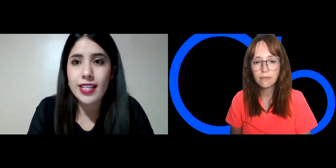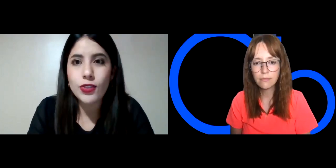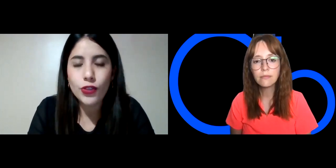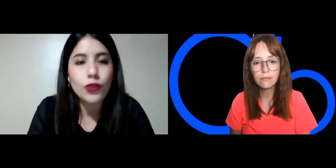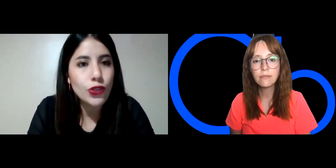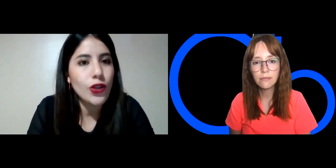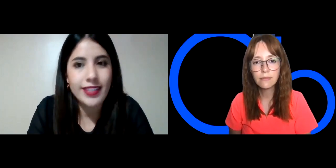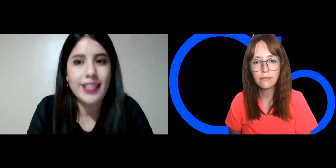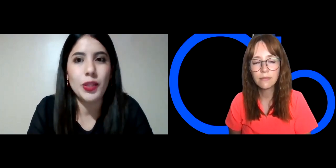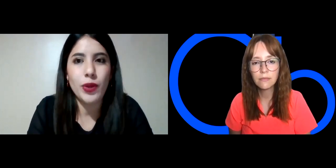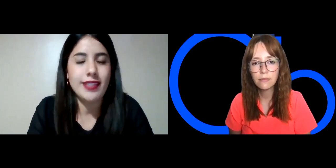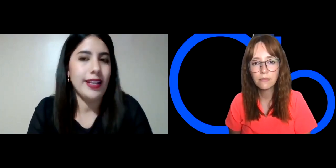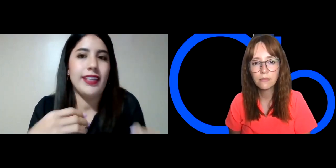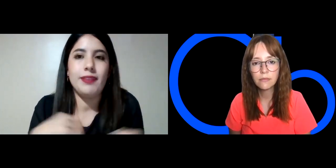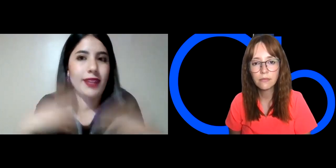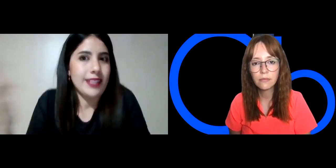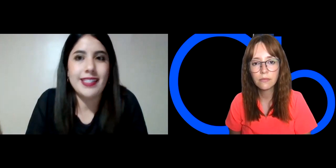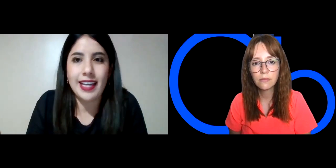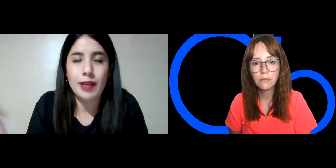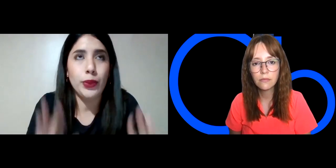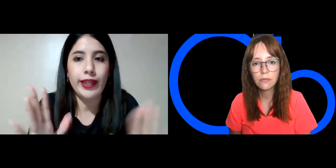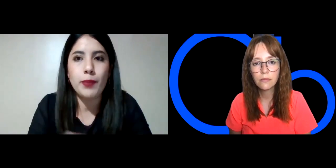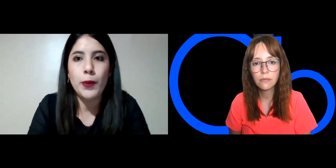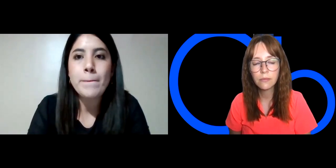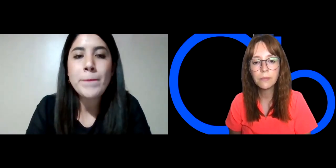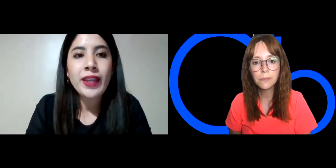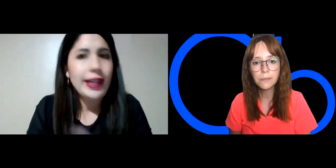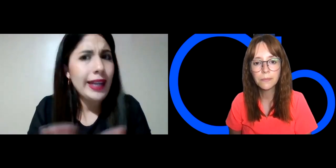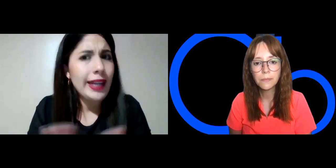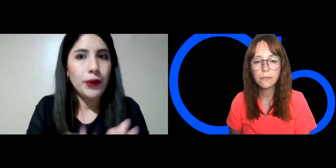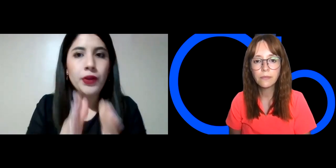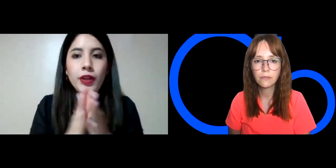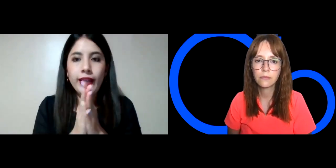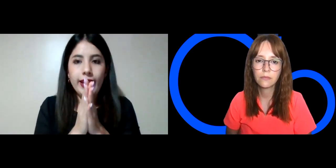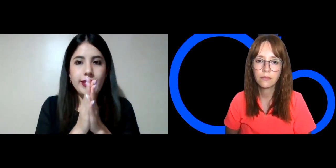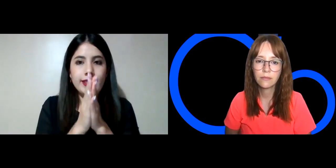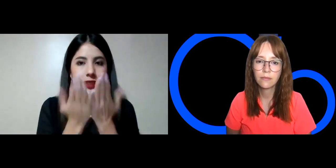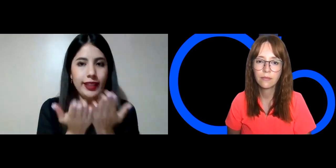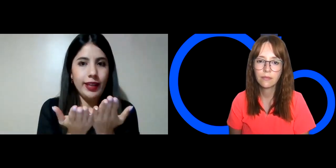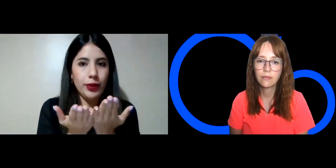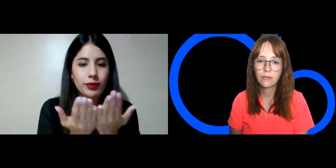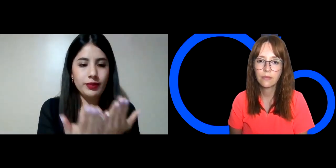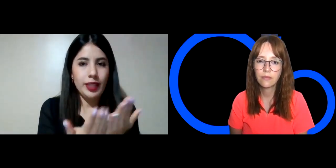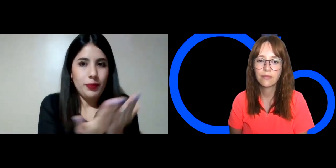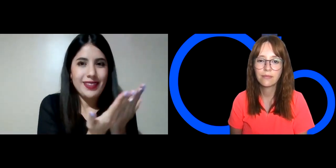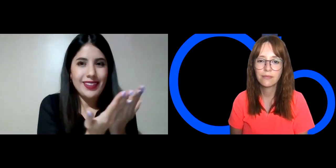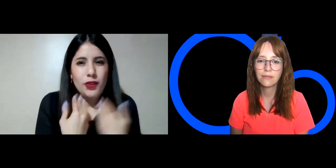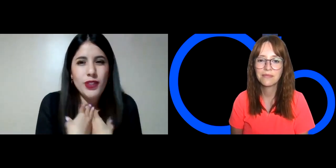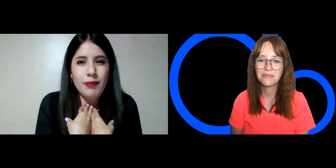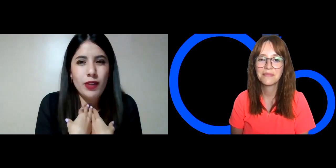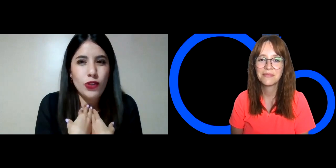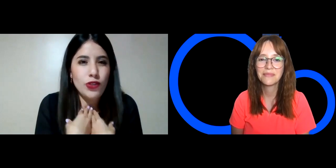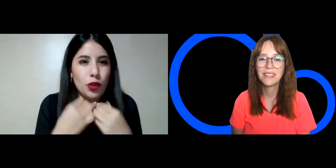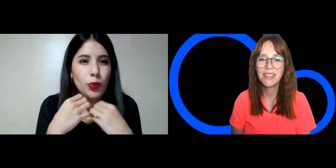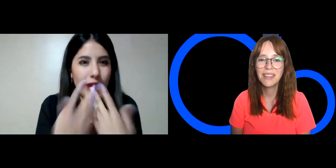y esas son justo las señas naturales, las que salen. Por ejemplo, libro es libro, y pues incluso